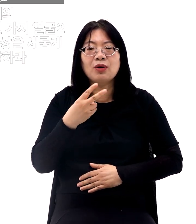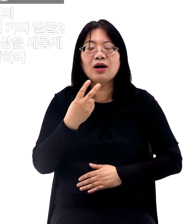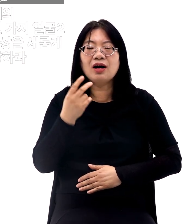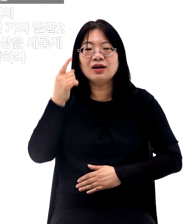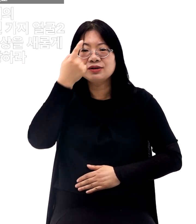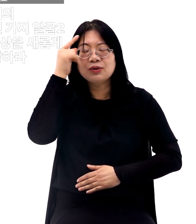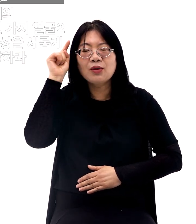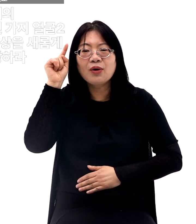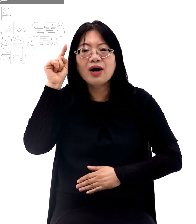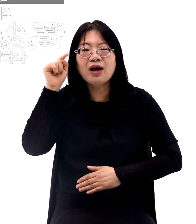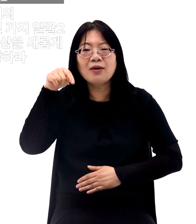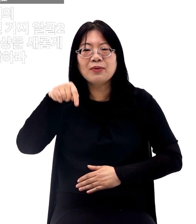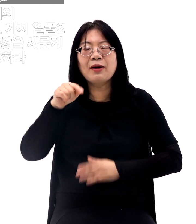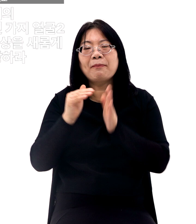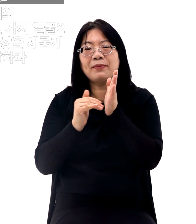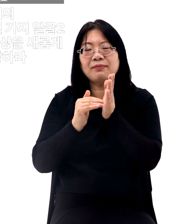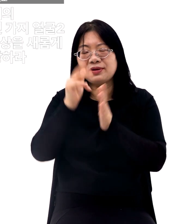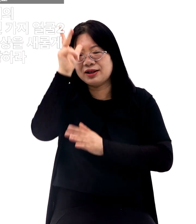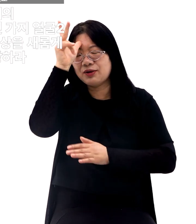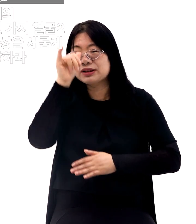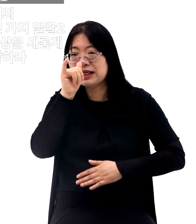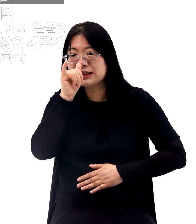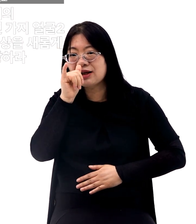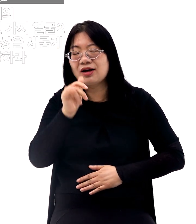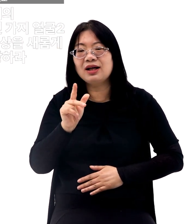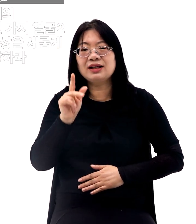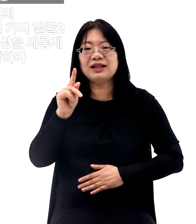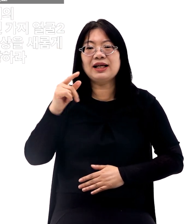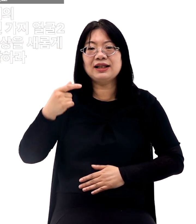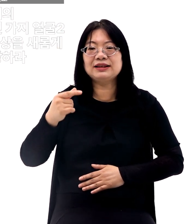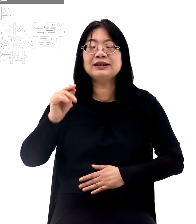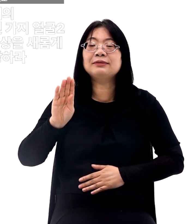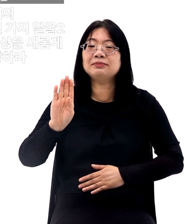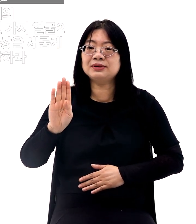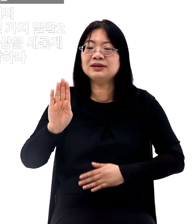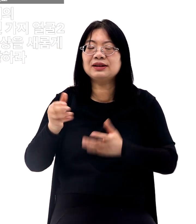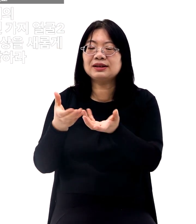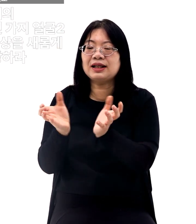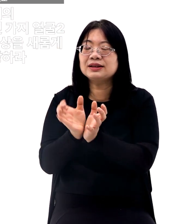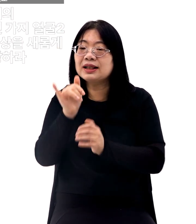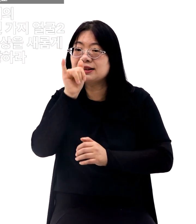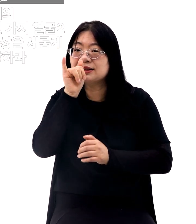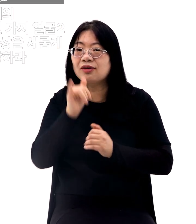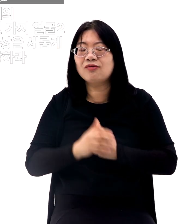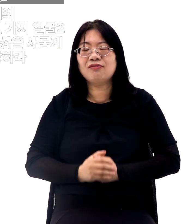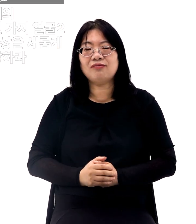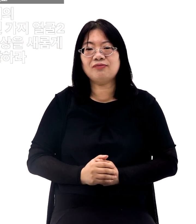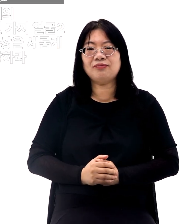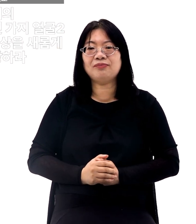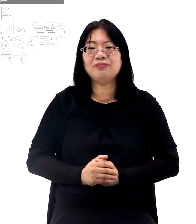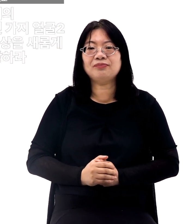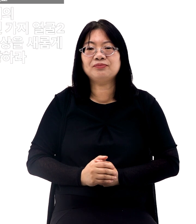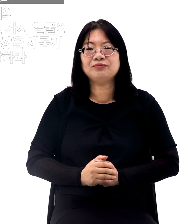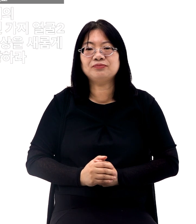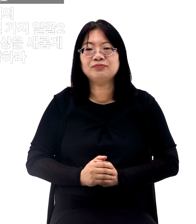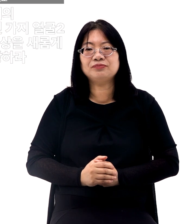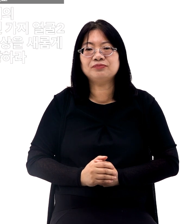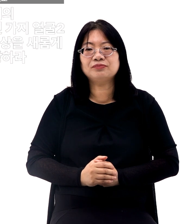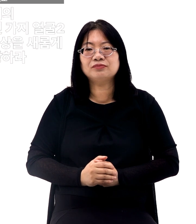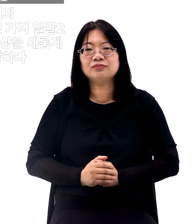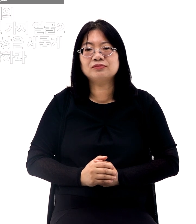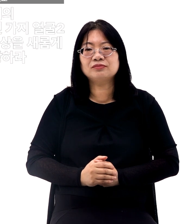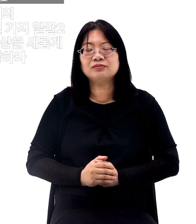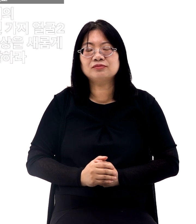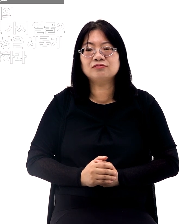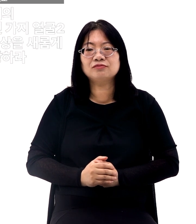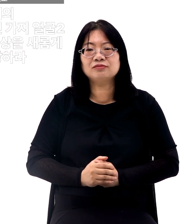FBI나 CIA 같은 KGB라는 단체가 있었어요. 여기에 이 레이더망은 전